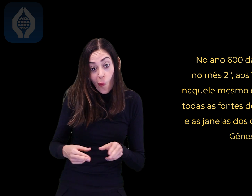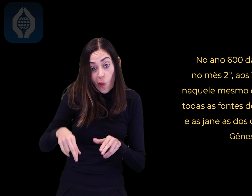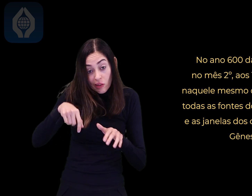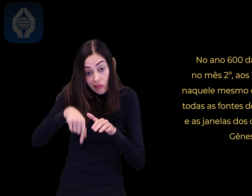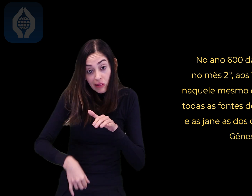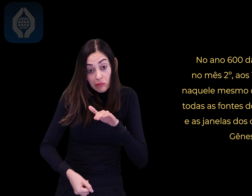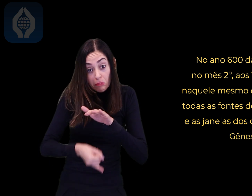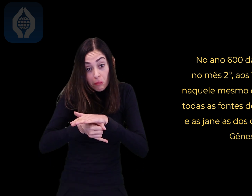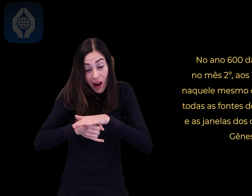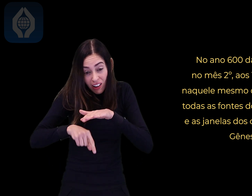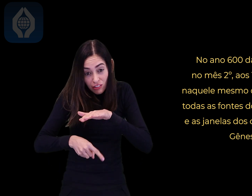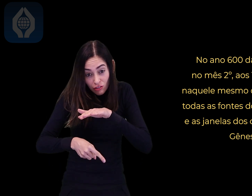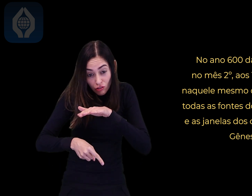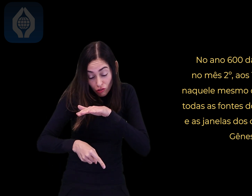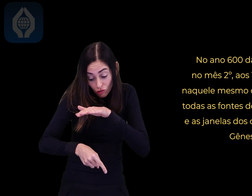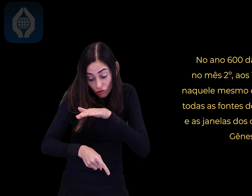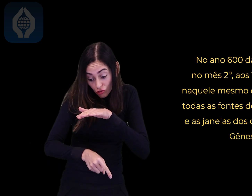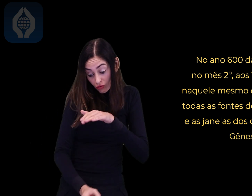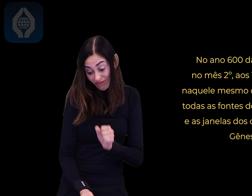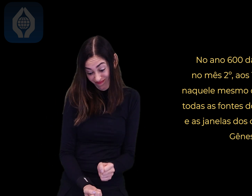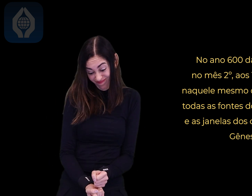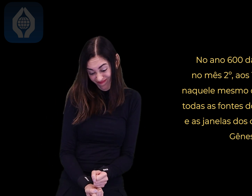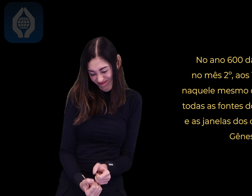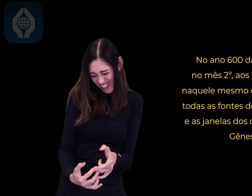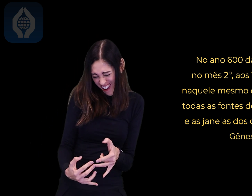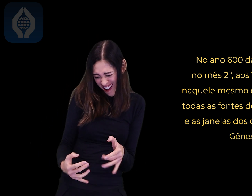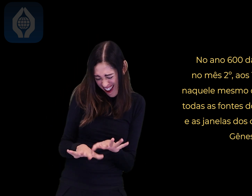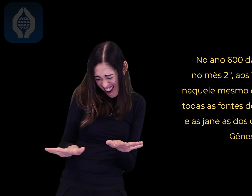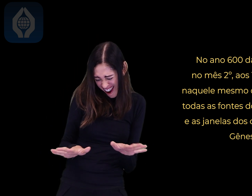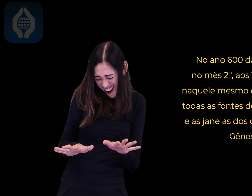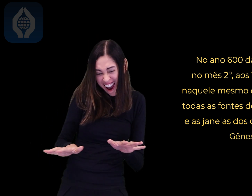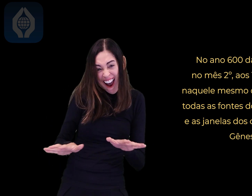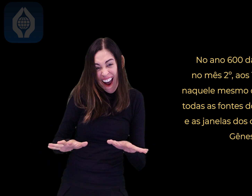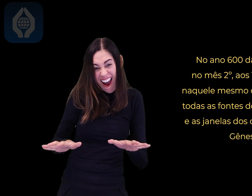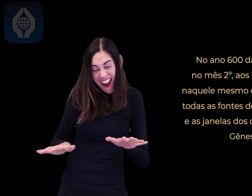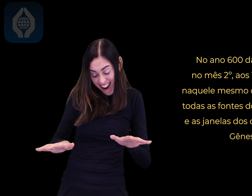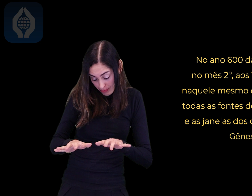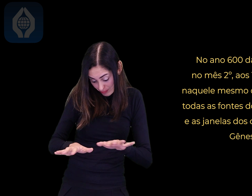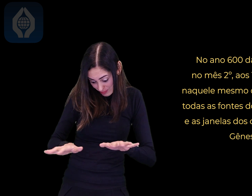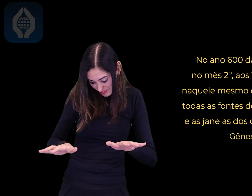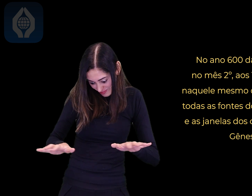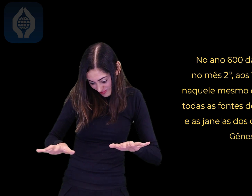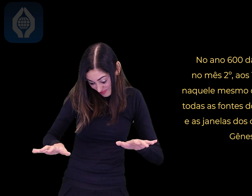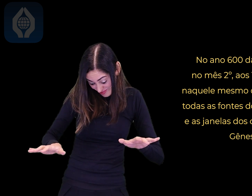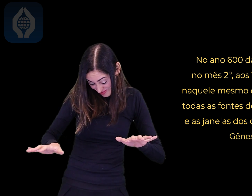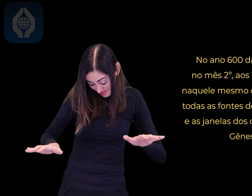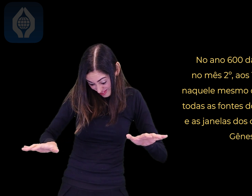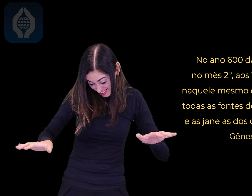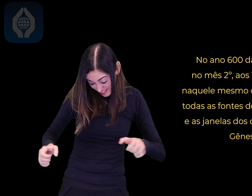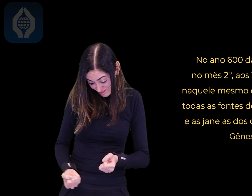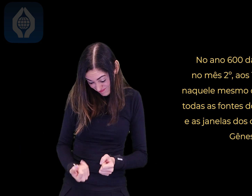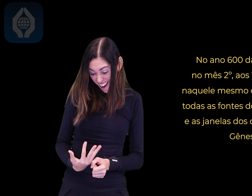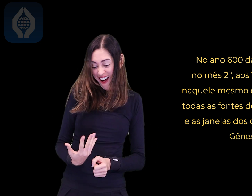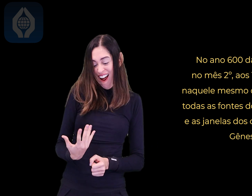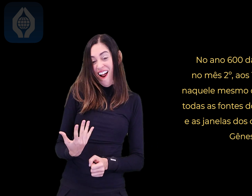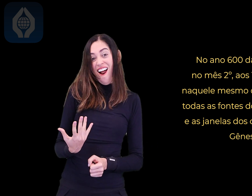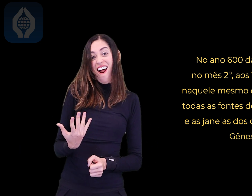rios subterrâneos. Deus deve ter causado grandes terremotos e erupções vulcânicas para abrir a crosta